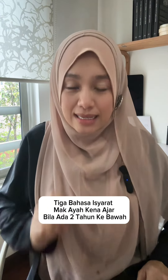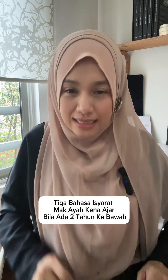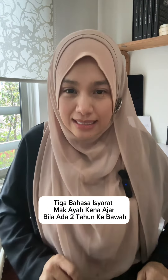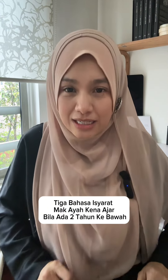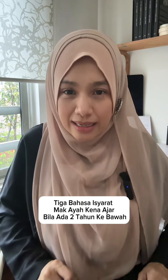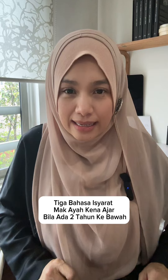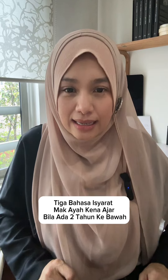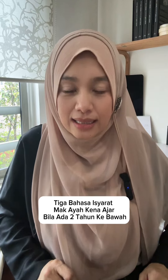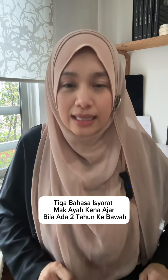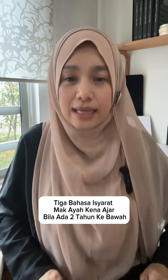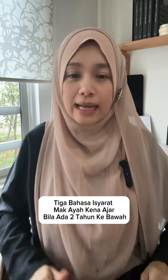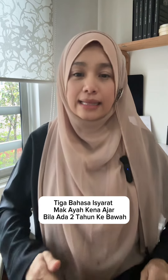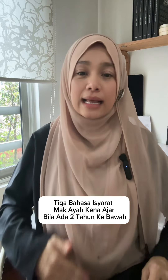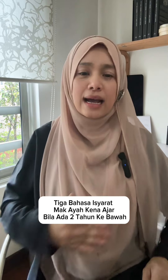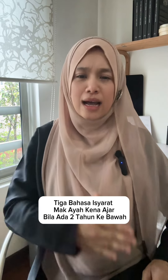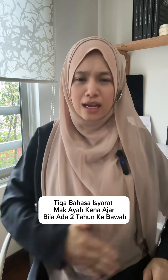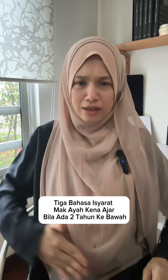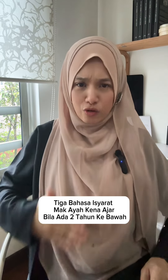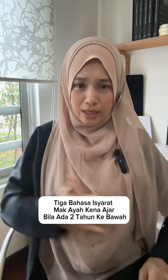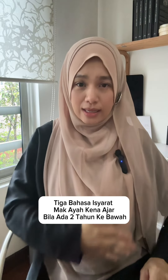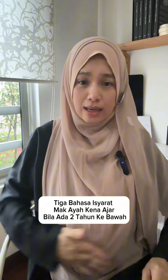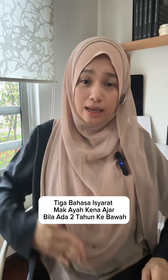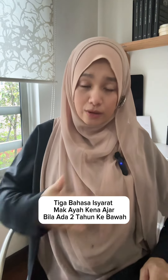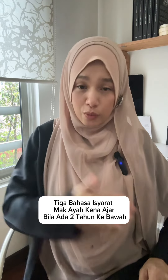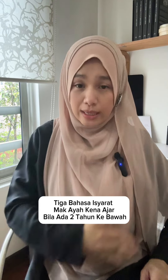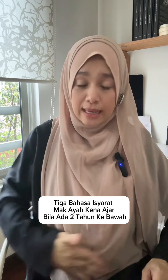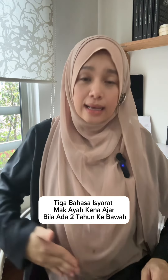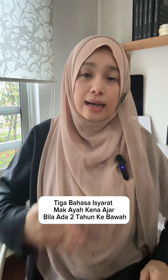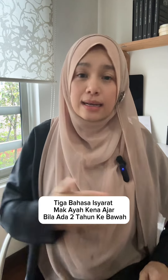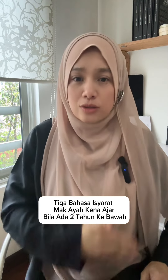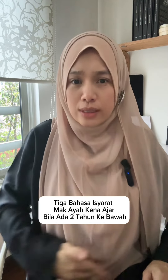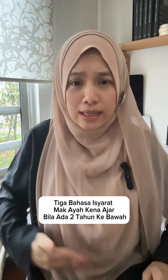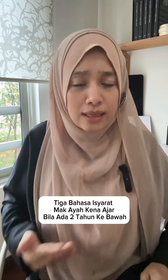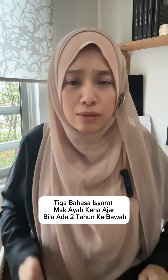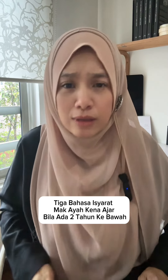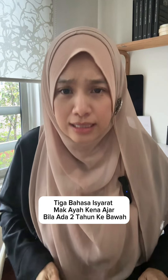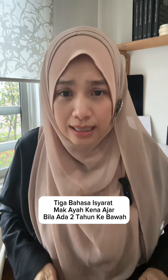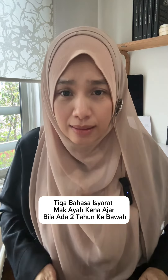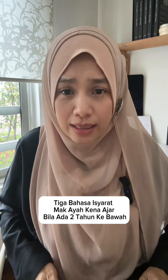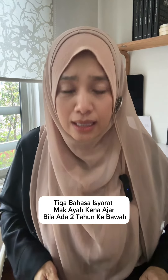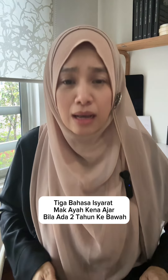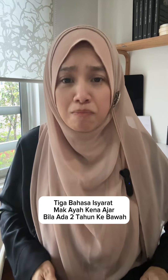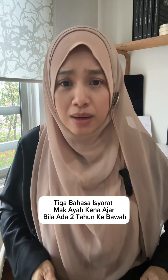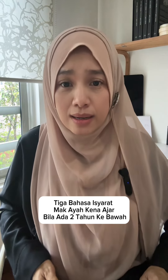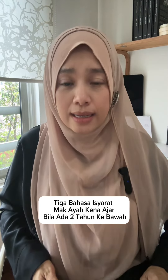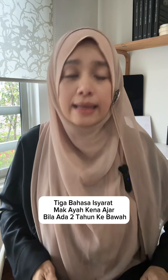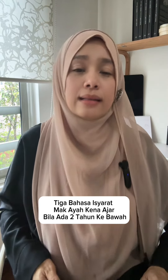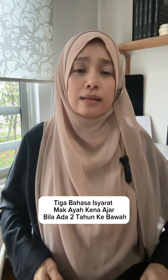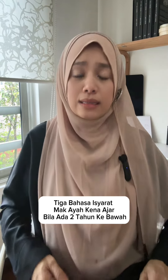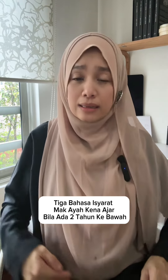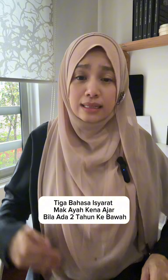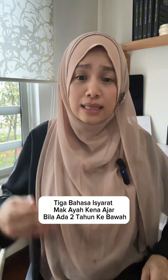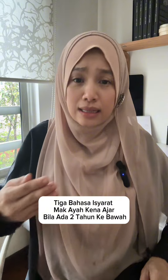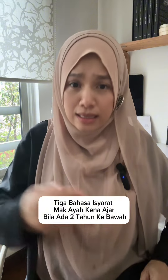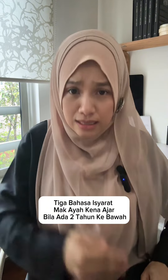isyarat yang ketiga adalah hungry hungry so anak-anak tak boleh cakap lagi lapar kan dia tak Reti lagi nak cakap